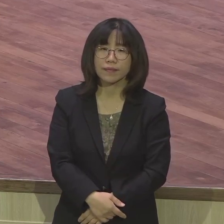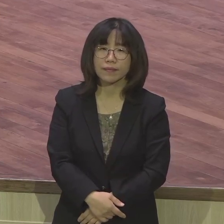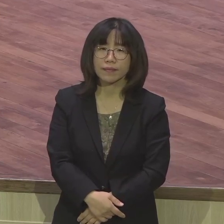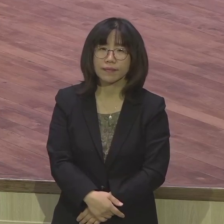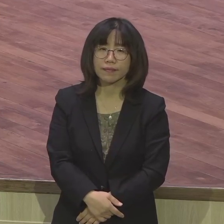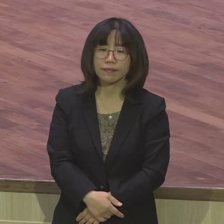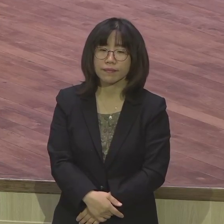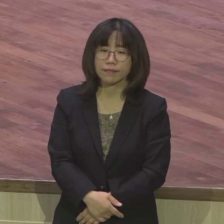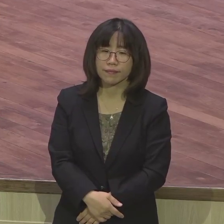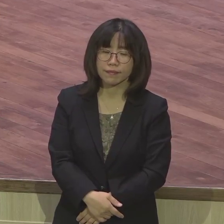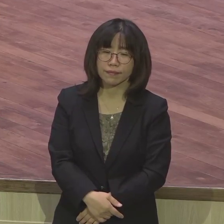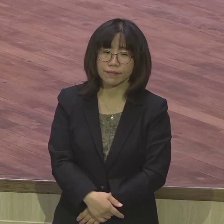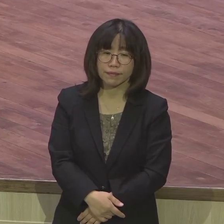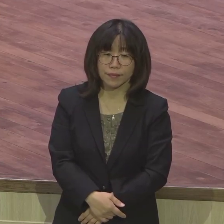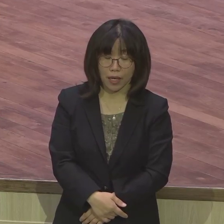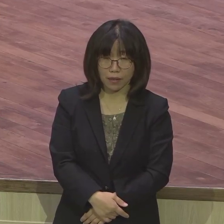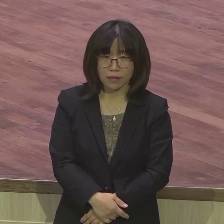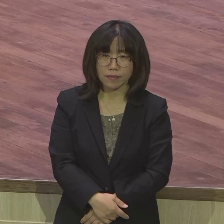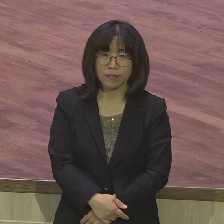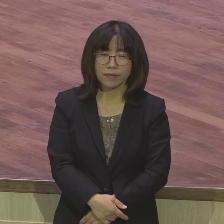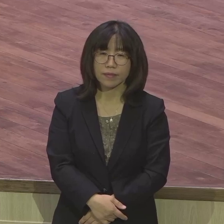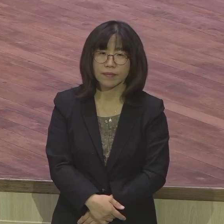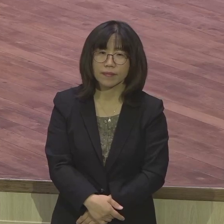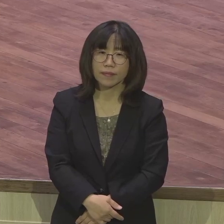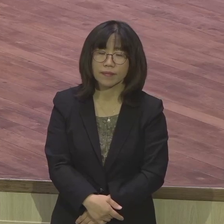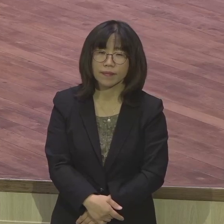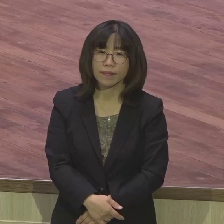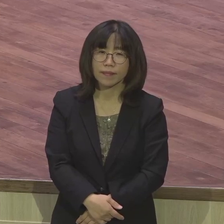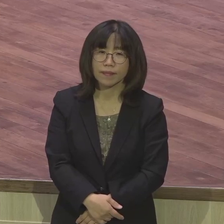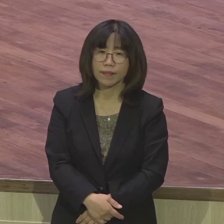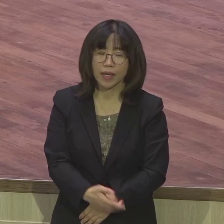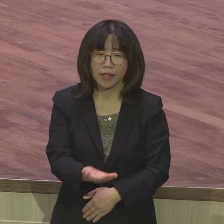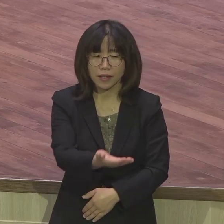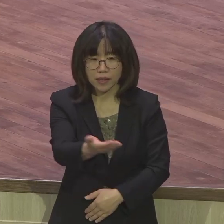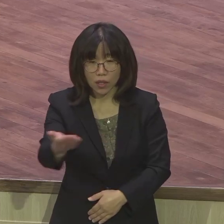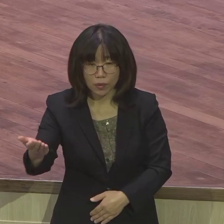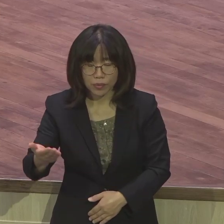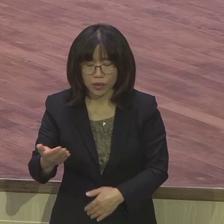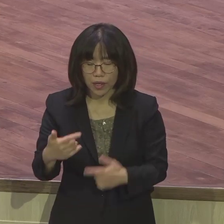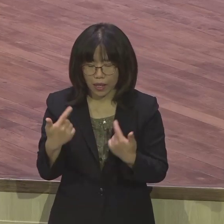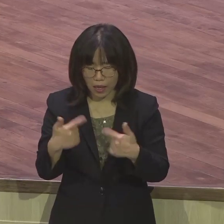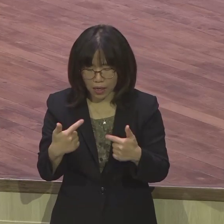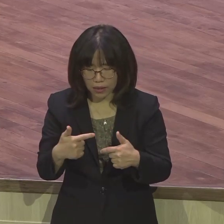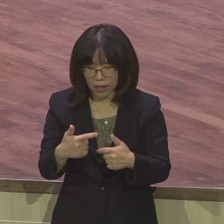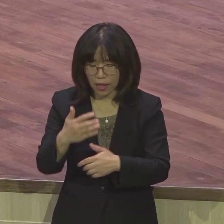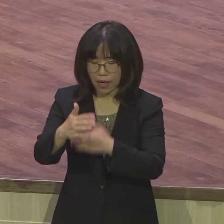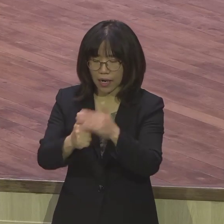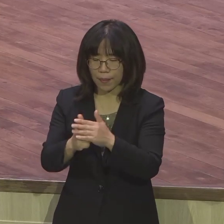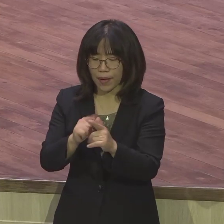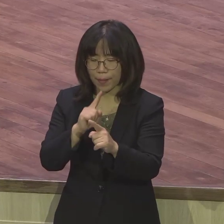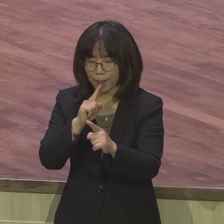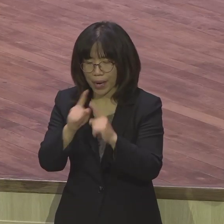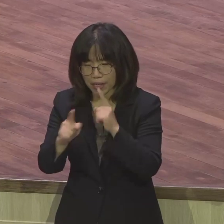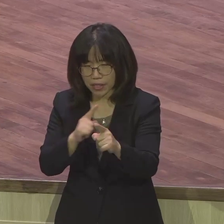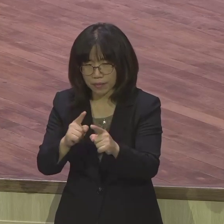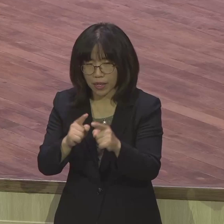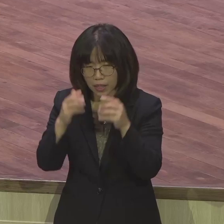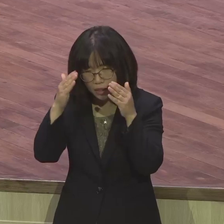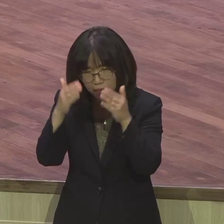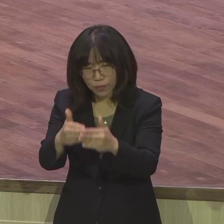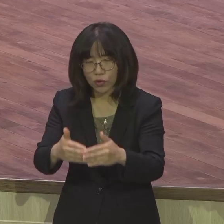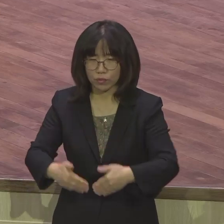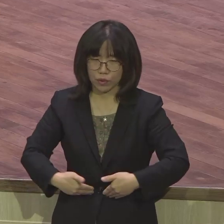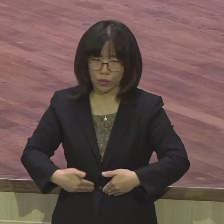아니고 과정 속에 있는 사람도 있을 수 있습니다. 조심해야 돼요. 그럴 때 이제 우리가 홀로 있을 때가